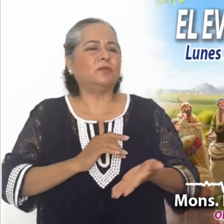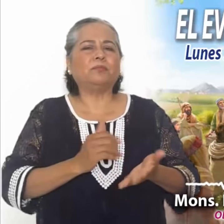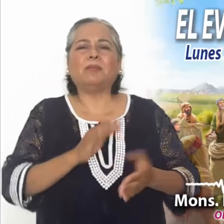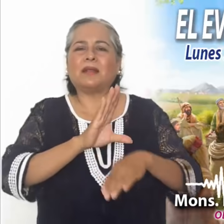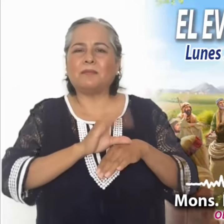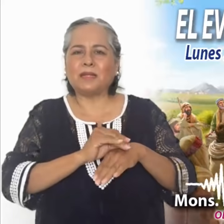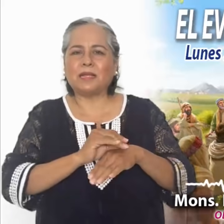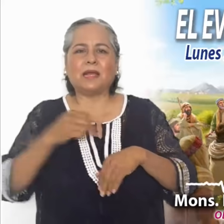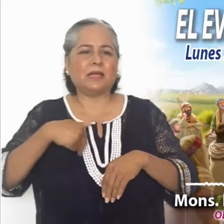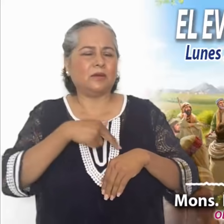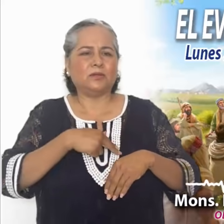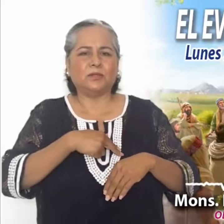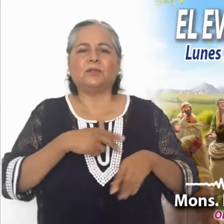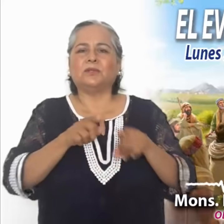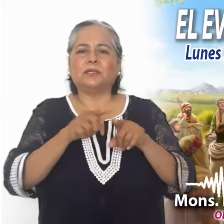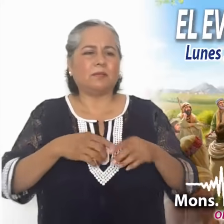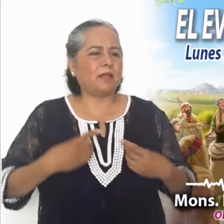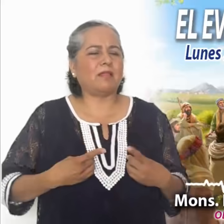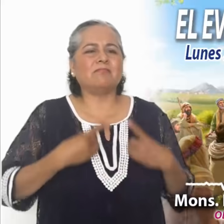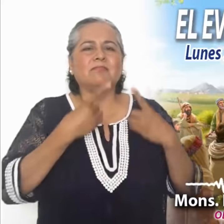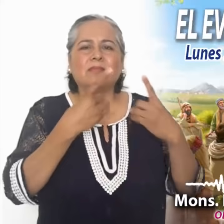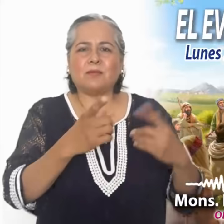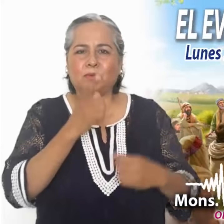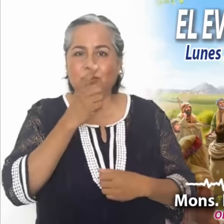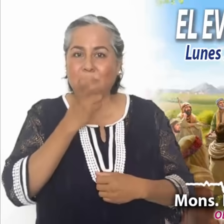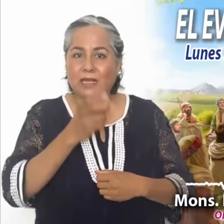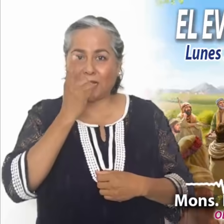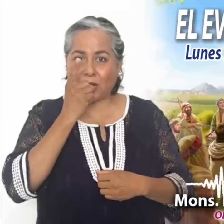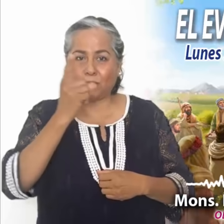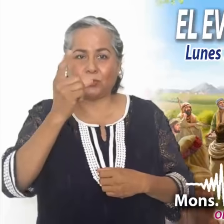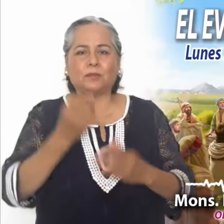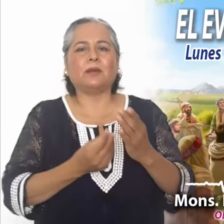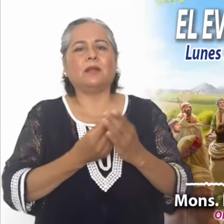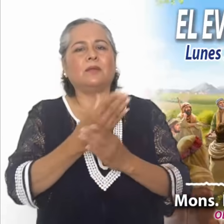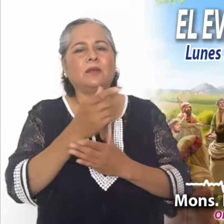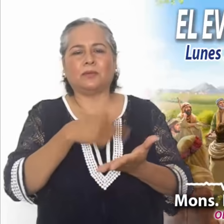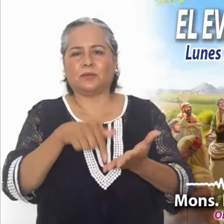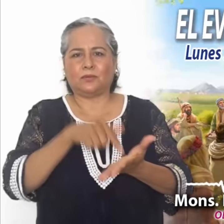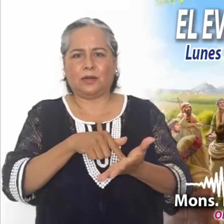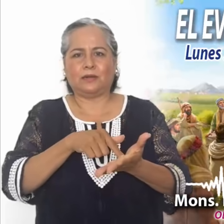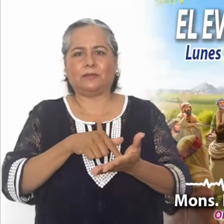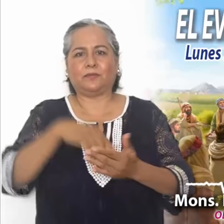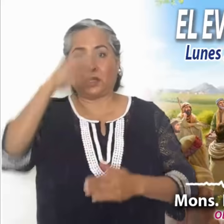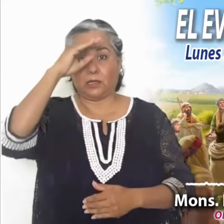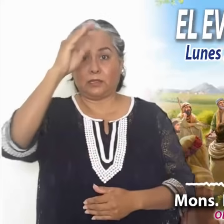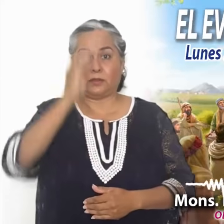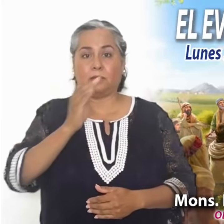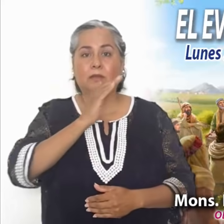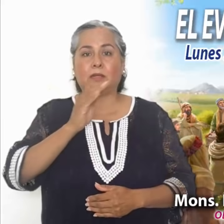vivir y nos lance a llevar la luz por nuevos caminos para iluminar la oscuridad.